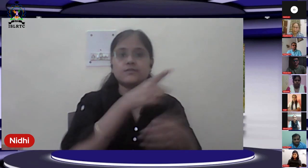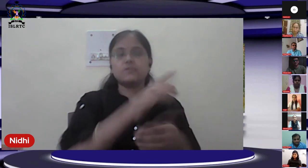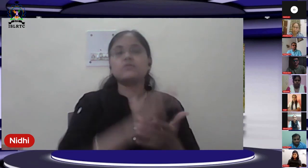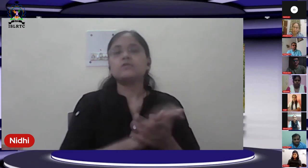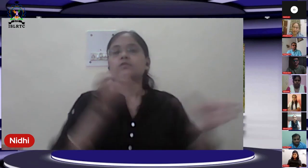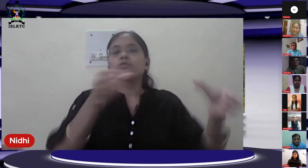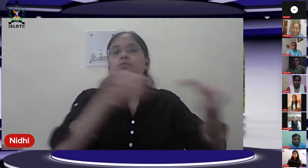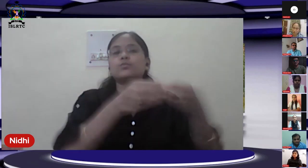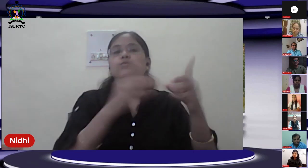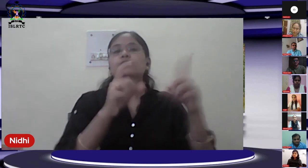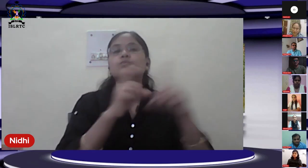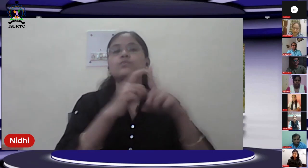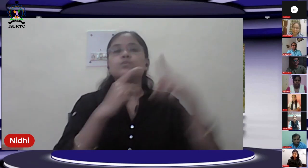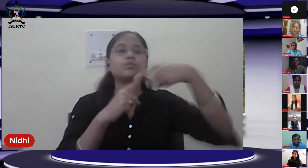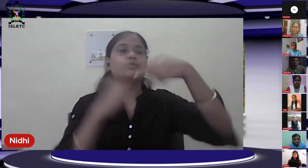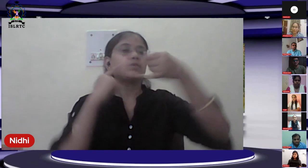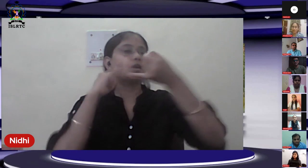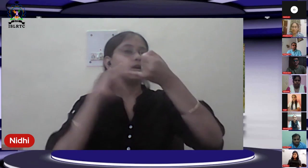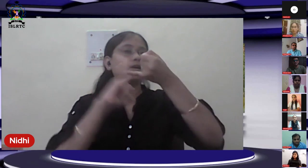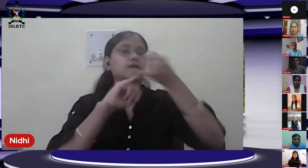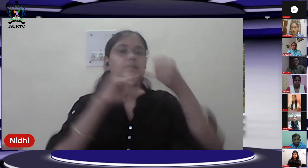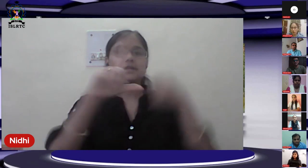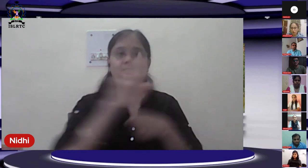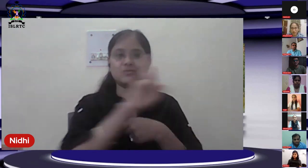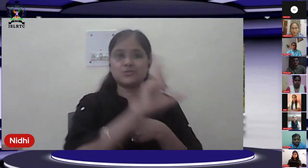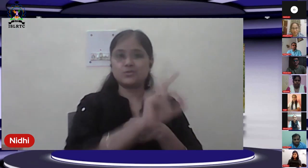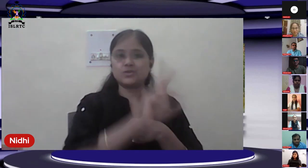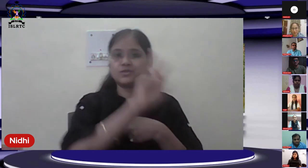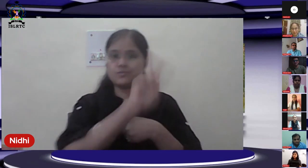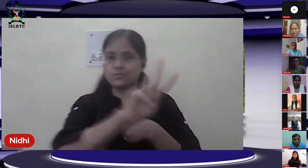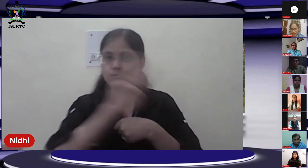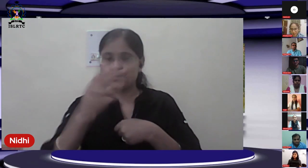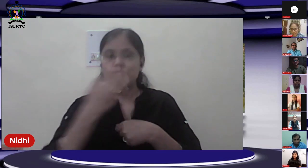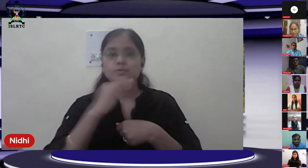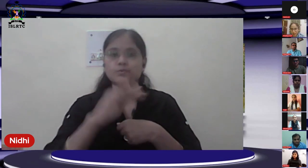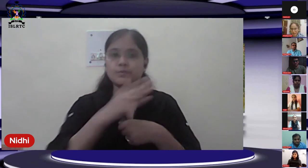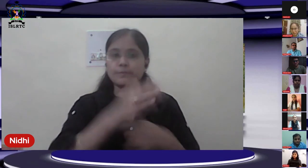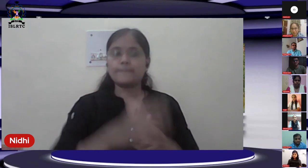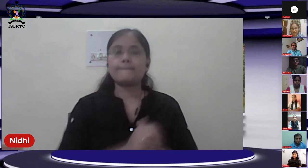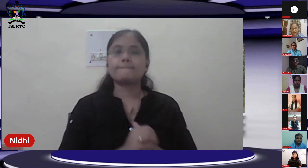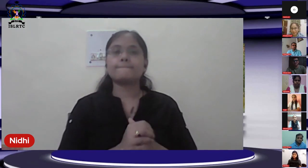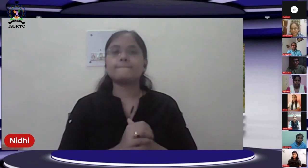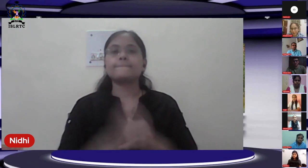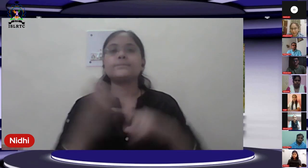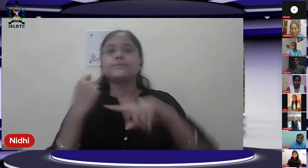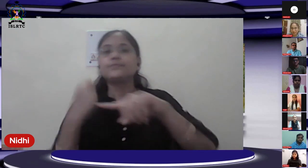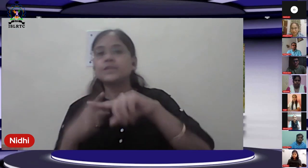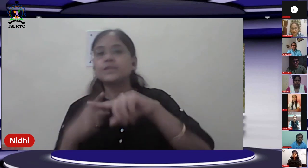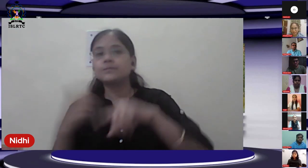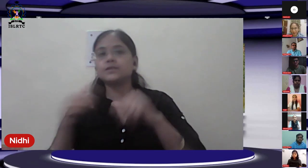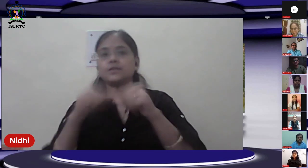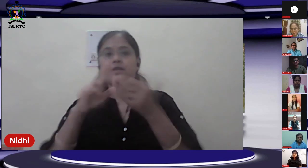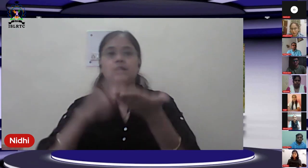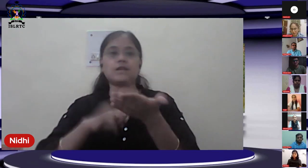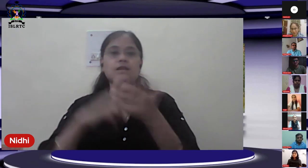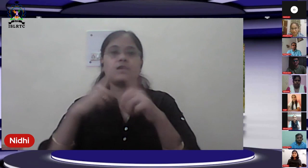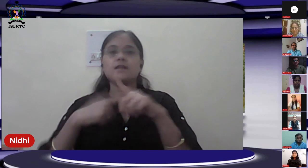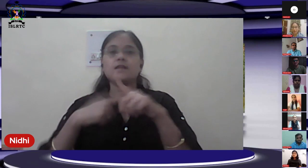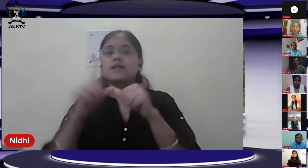2020-22 बैच के स्टूडेंट हैं, और इसके साथ ही अंजलि हिमानी और हर्षिता,